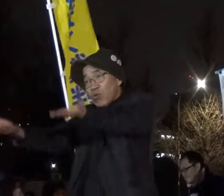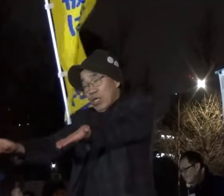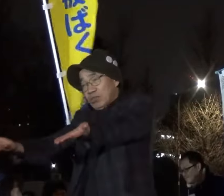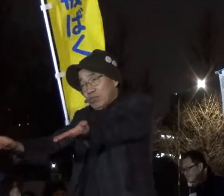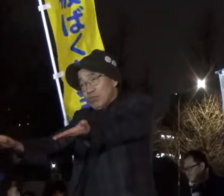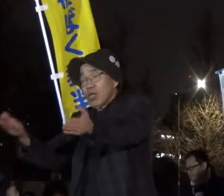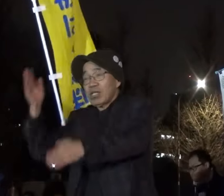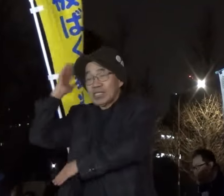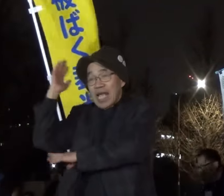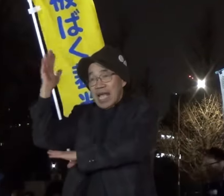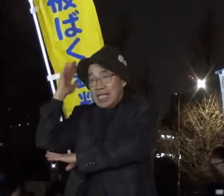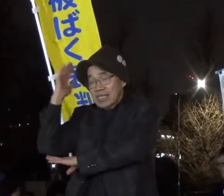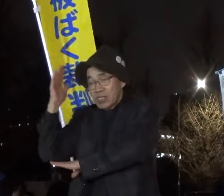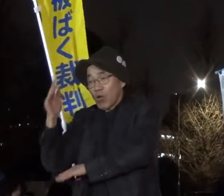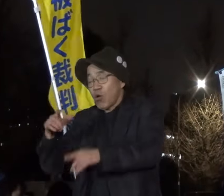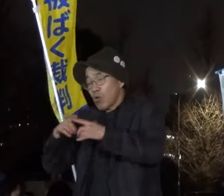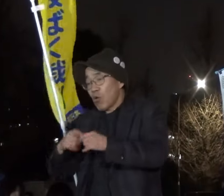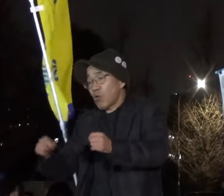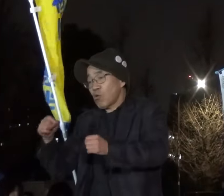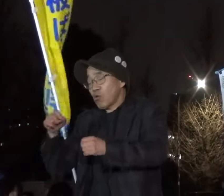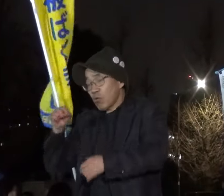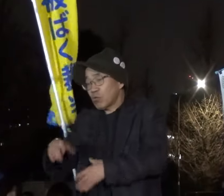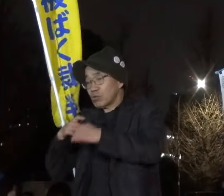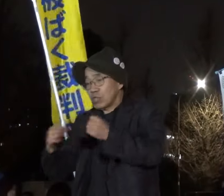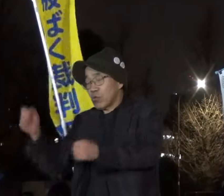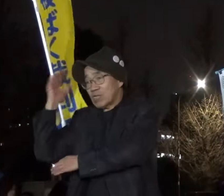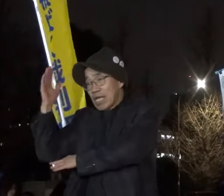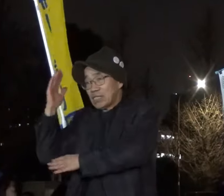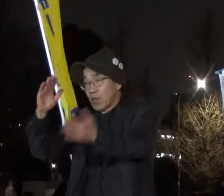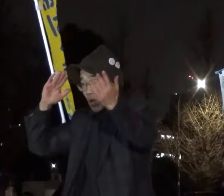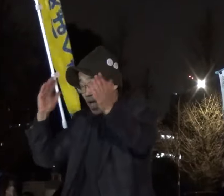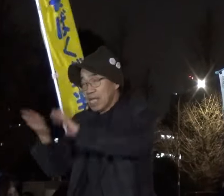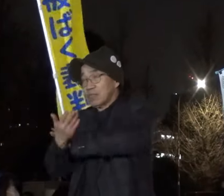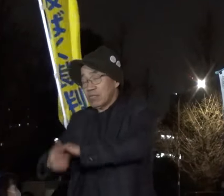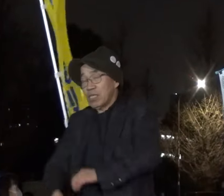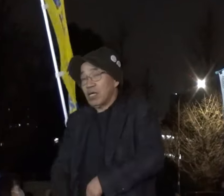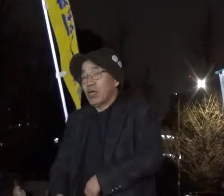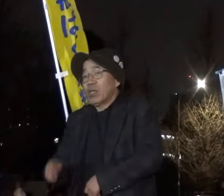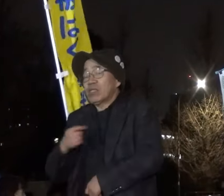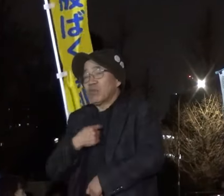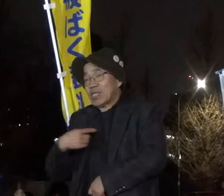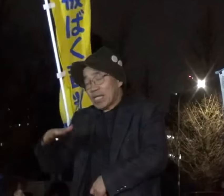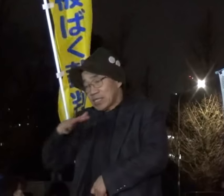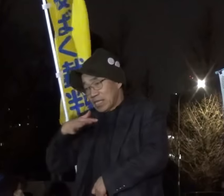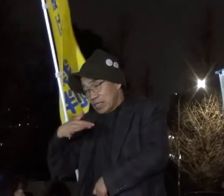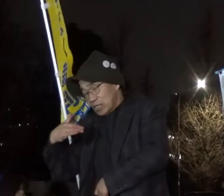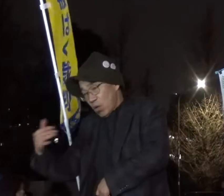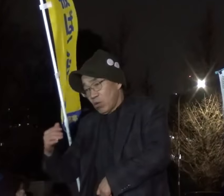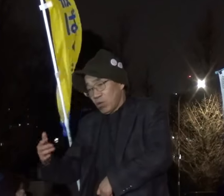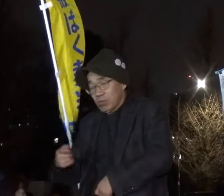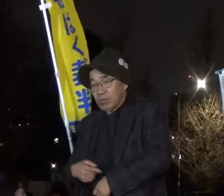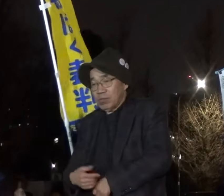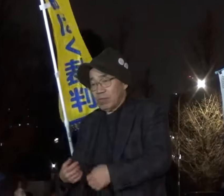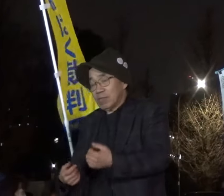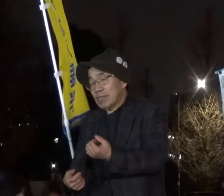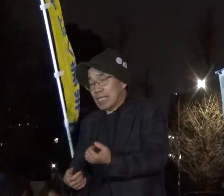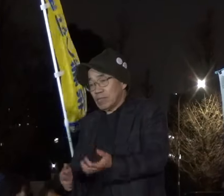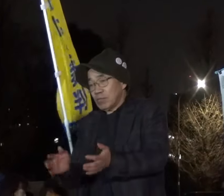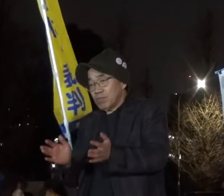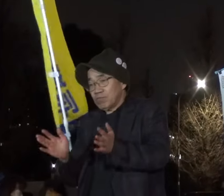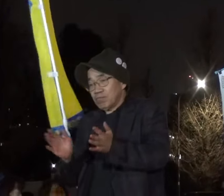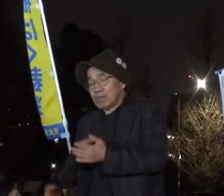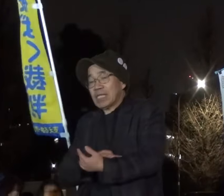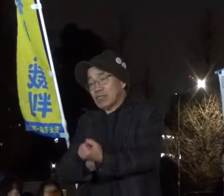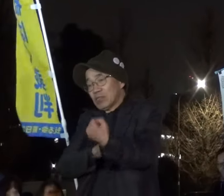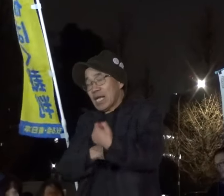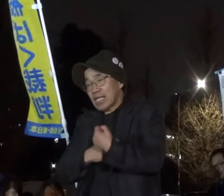に、この国の政治を変える、それは私たちの手で変えていく、そういう